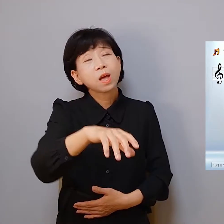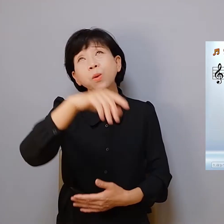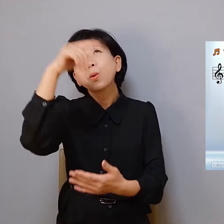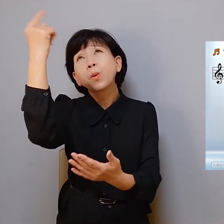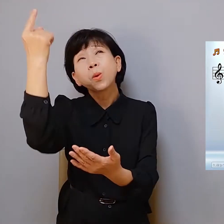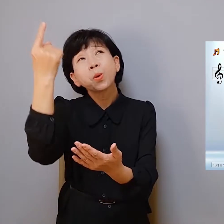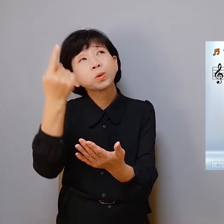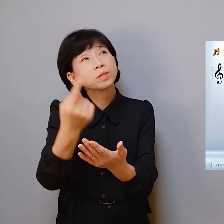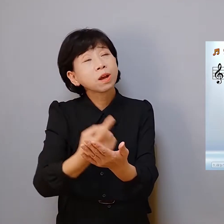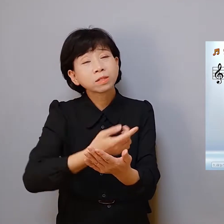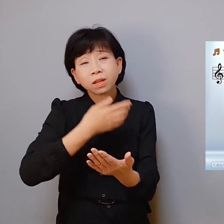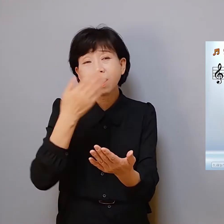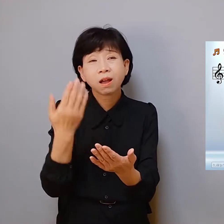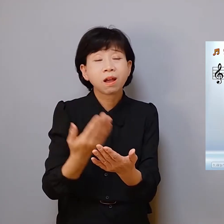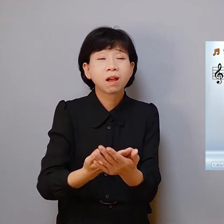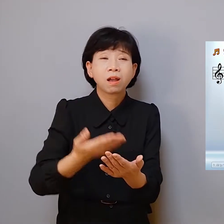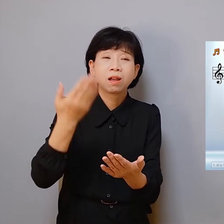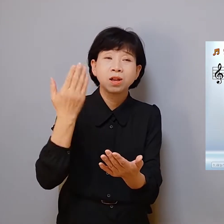이곳에